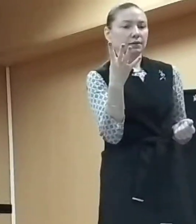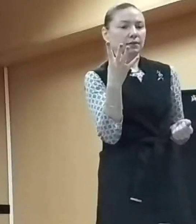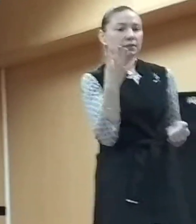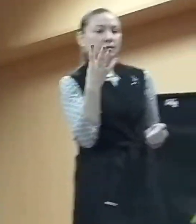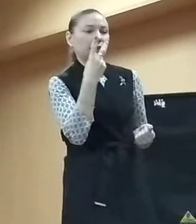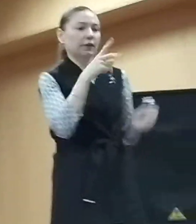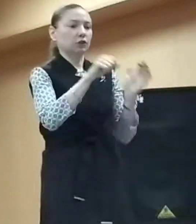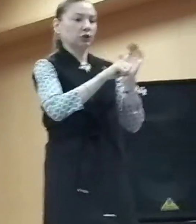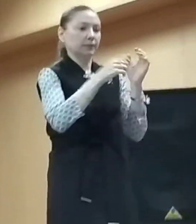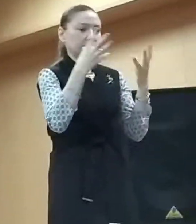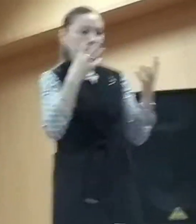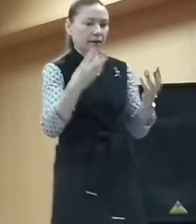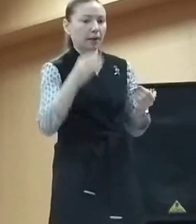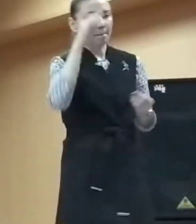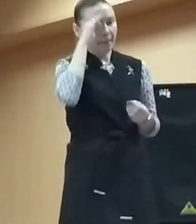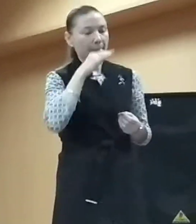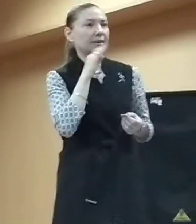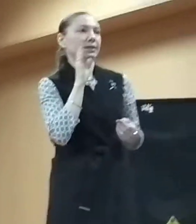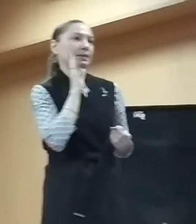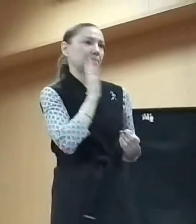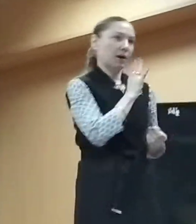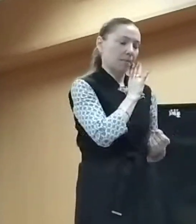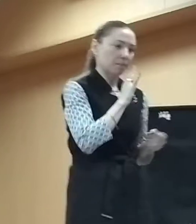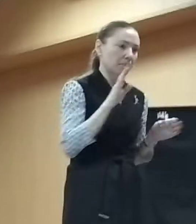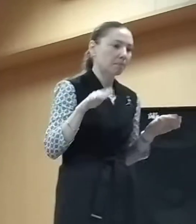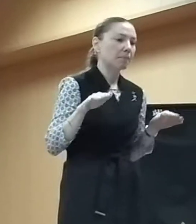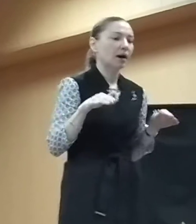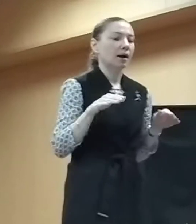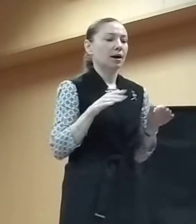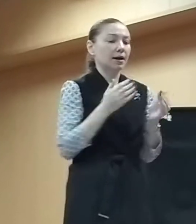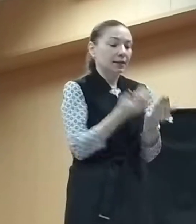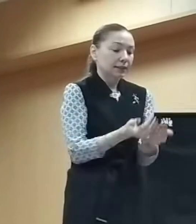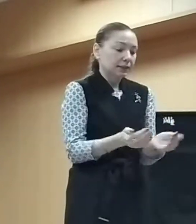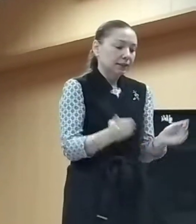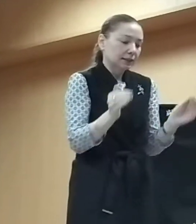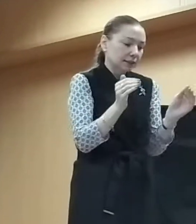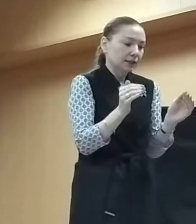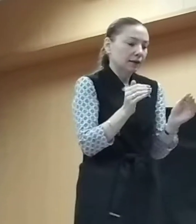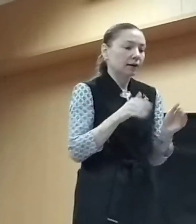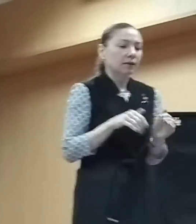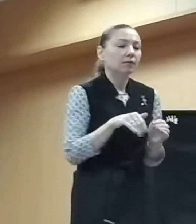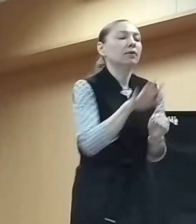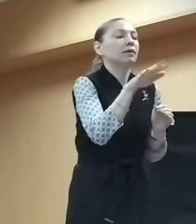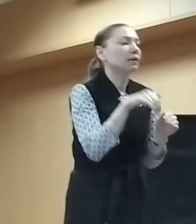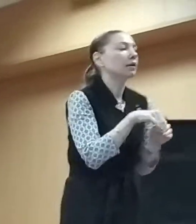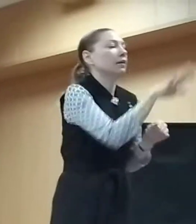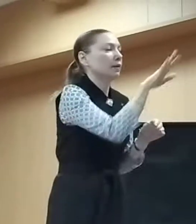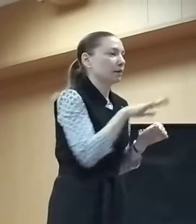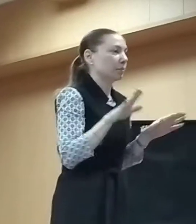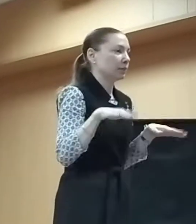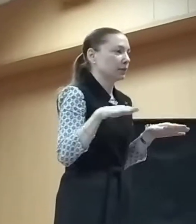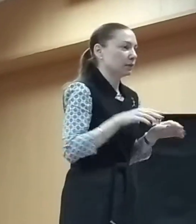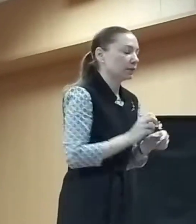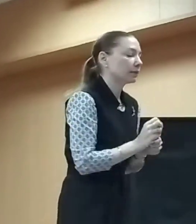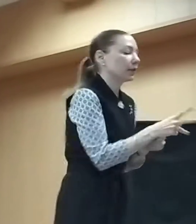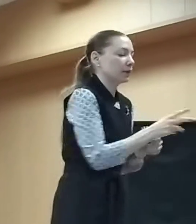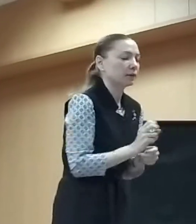24-26 дней папа с мамой из гнезда выталкивают птенцов